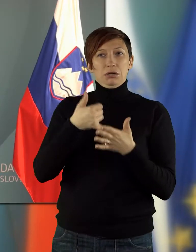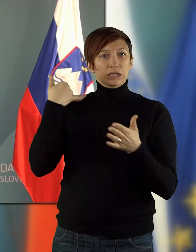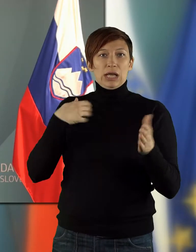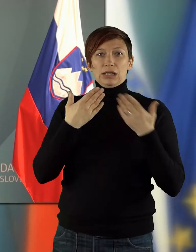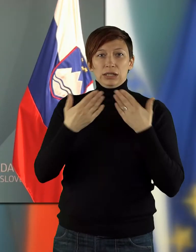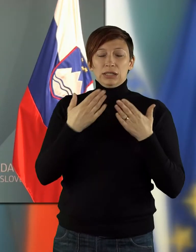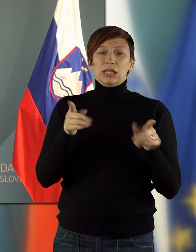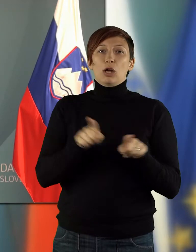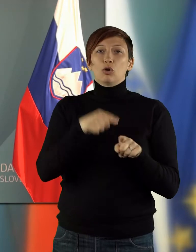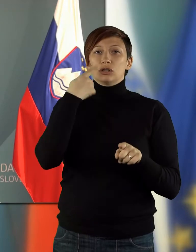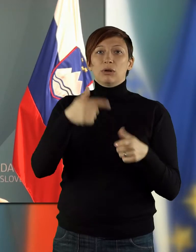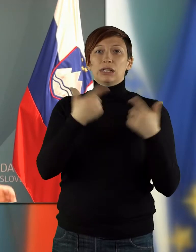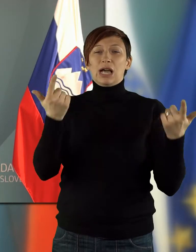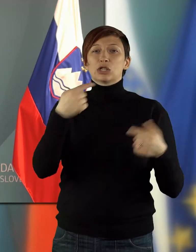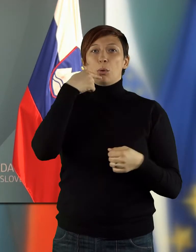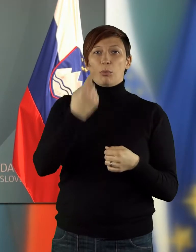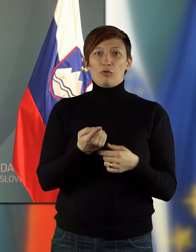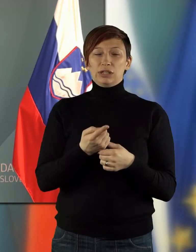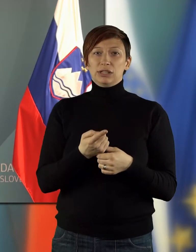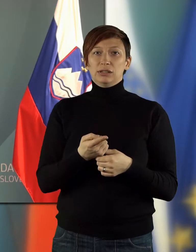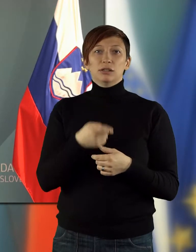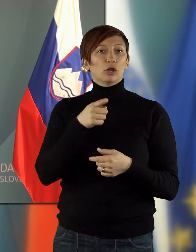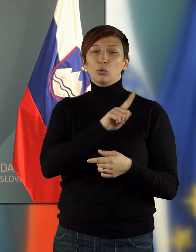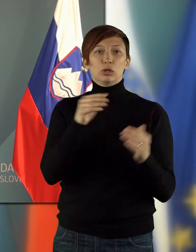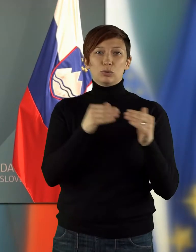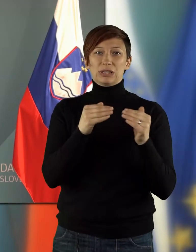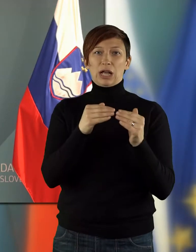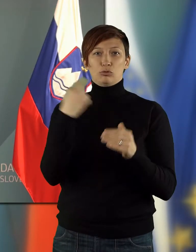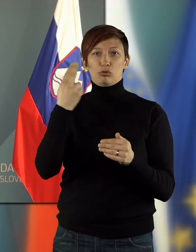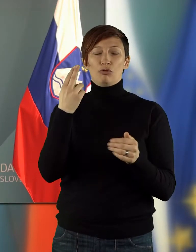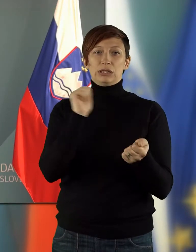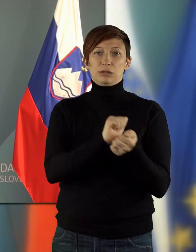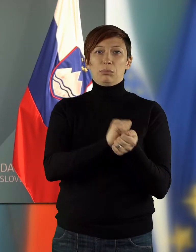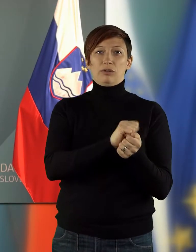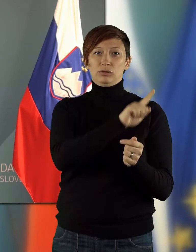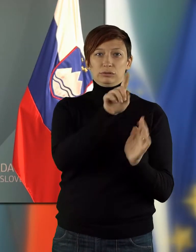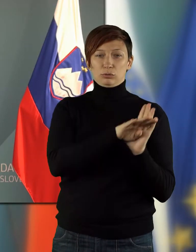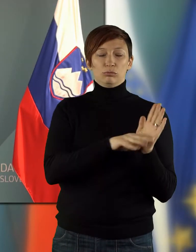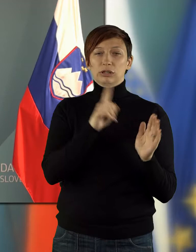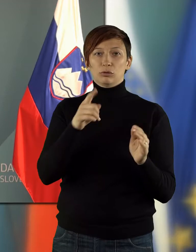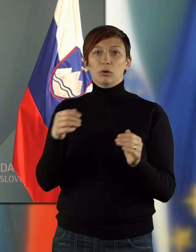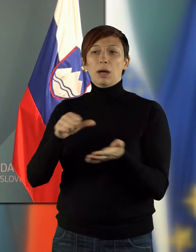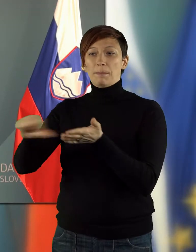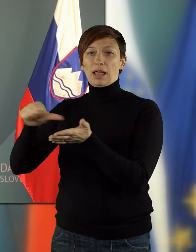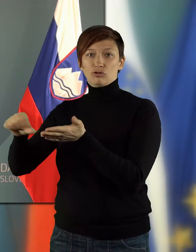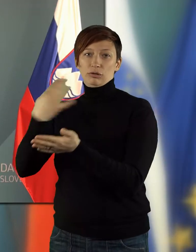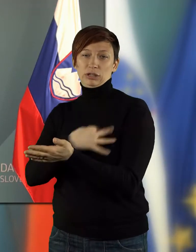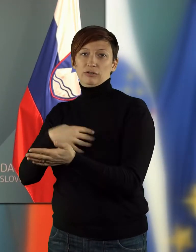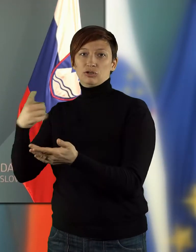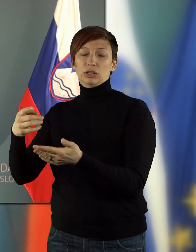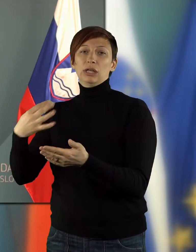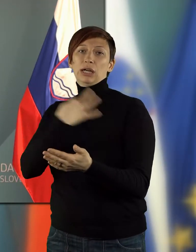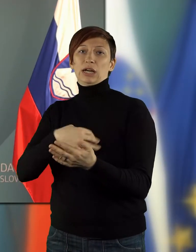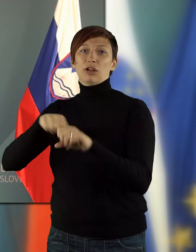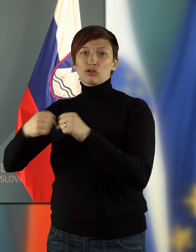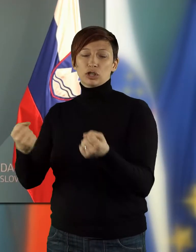na eni od zadnjih sej, kot rečeno, zelo jasno povedali, da to ni v skladu z našim pravnim redom, da te zneske plačujemo, kajti